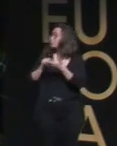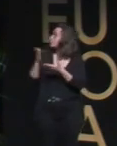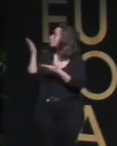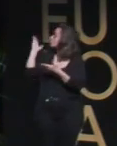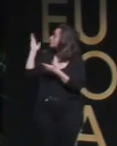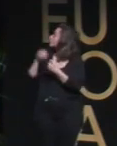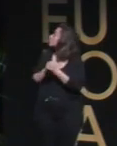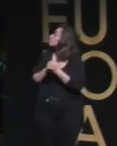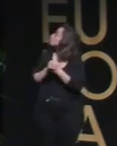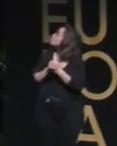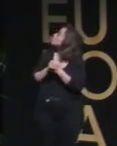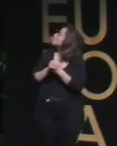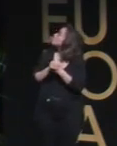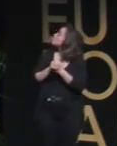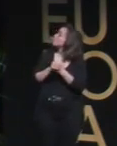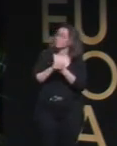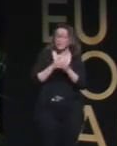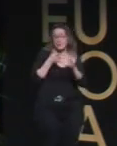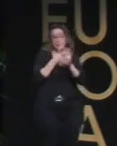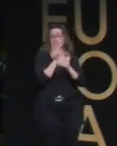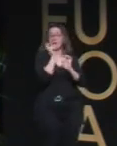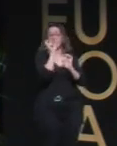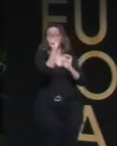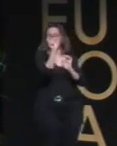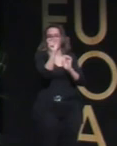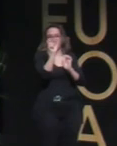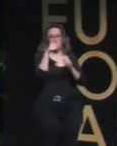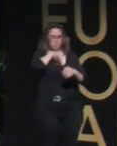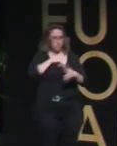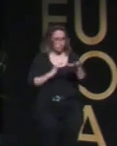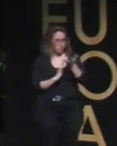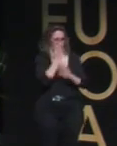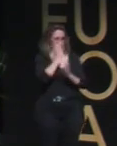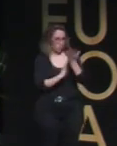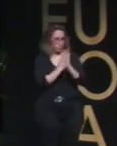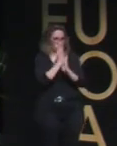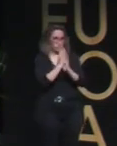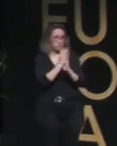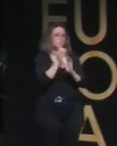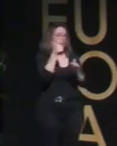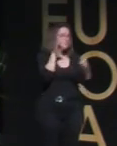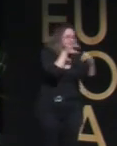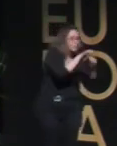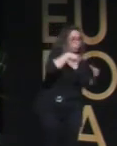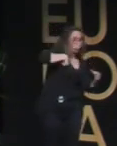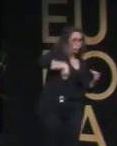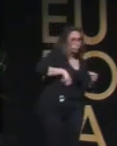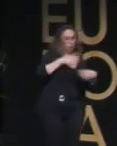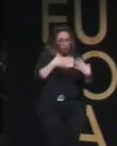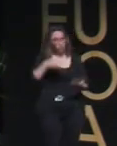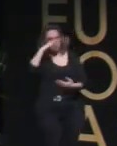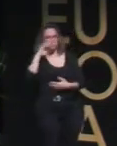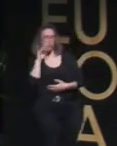parental. Que siempre hemos hablado del burnout laboral, del queme profesional, ¿no? Lo estamos hablando ya, por fin, en padres y en madres. En ese queme, en